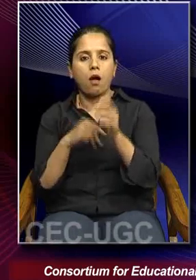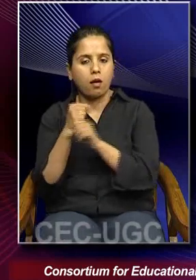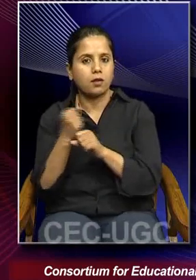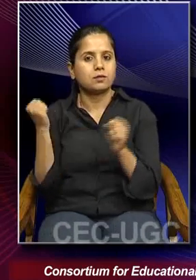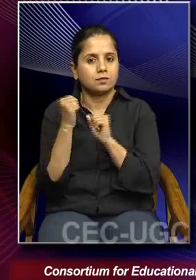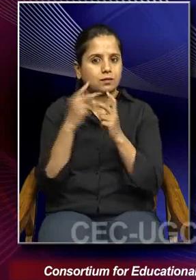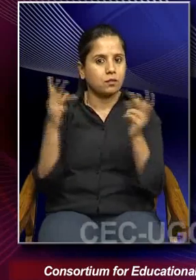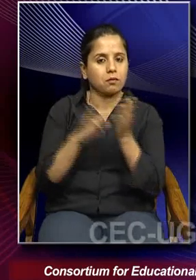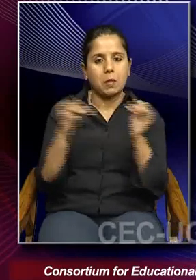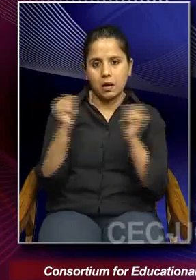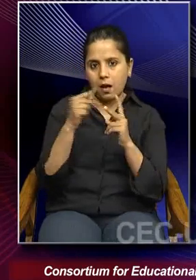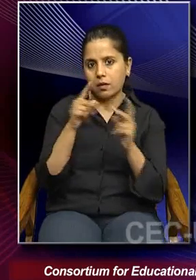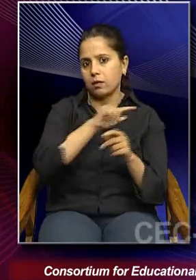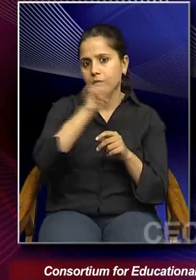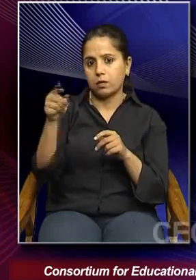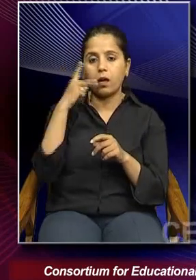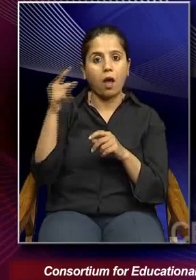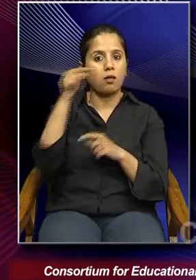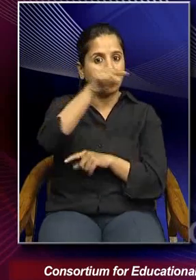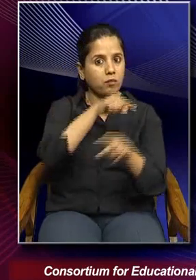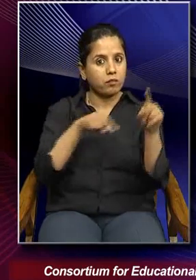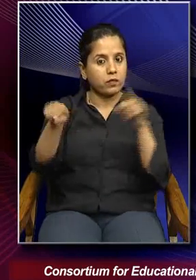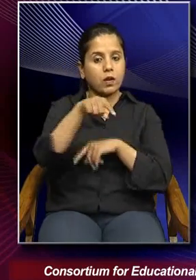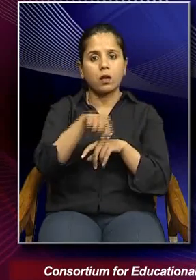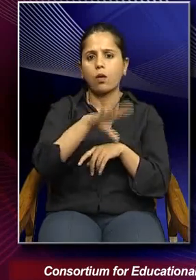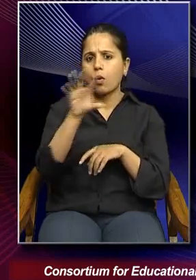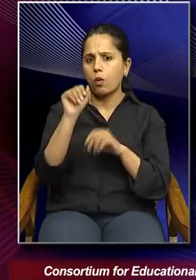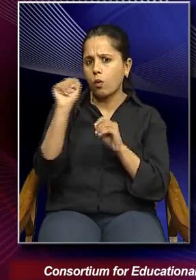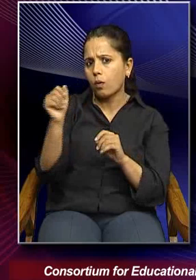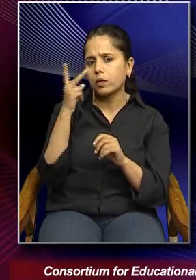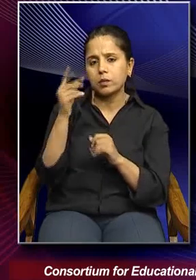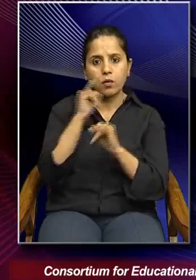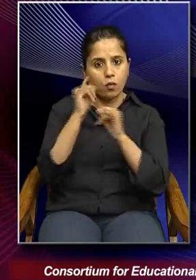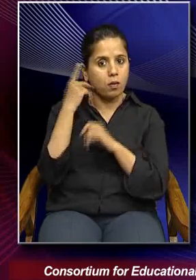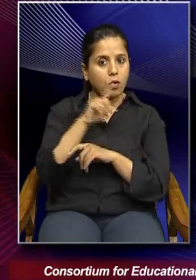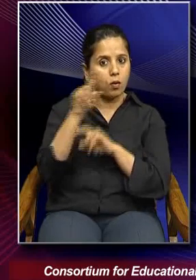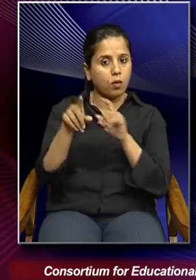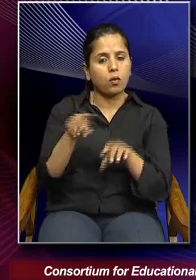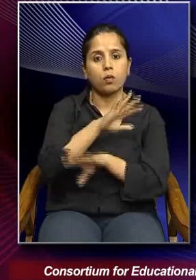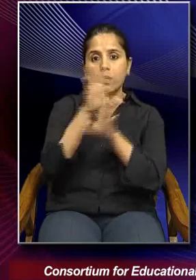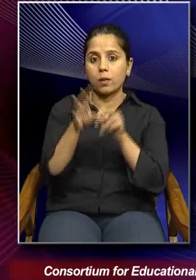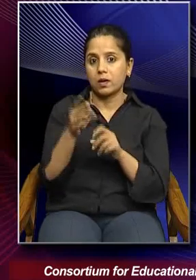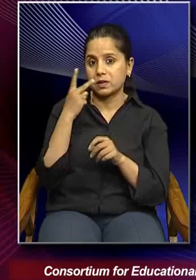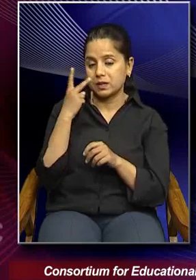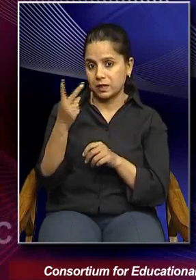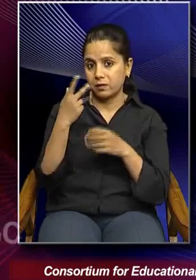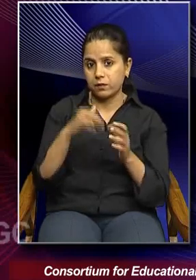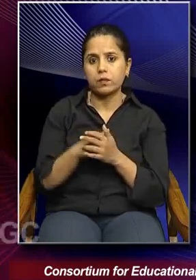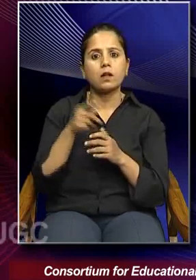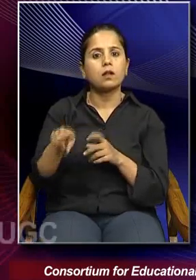प्रभाकर महत्व से उनका जो साक्षात्कार हुआ उसे पर भी उन्होंने कल मिलकर जैसे